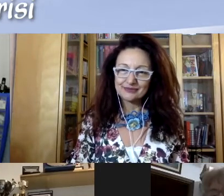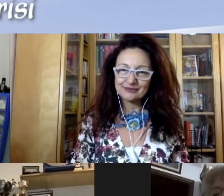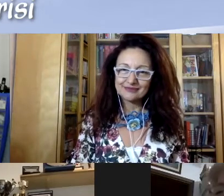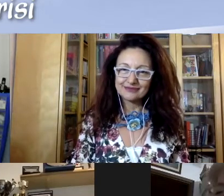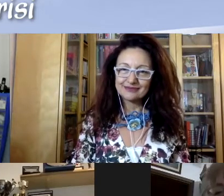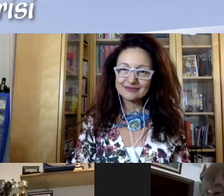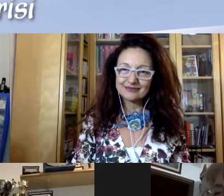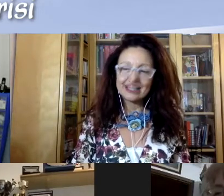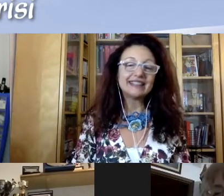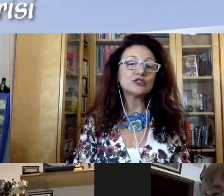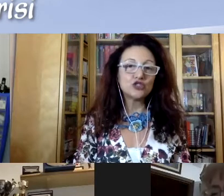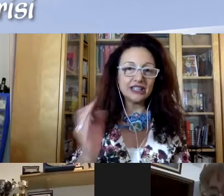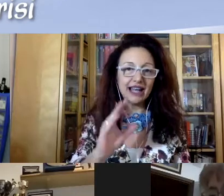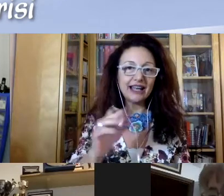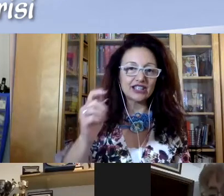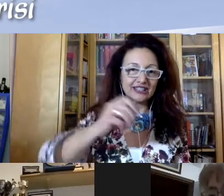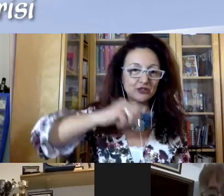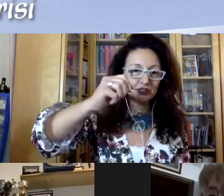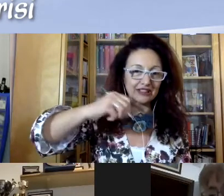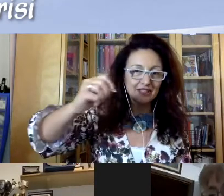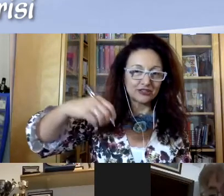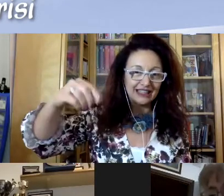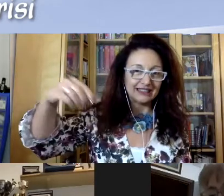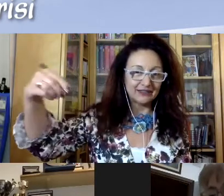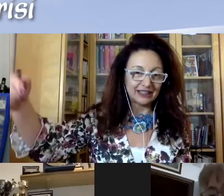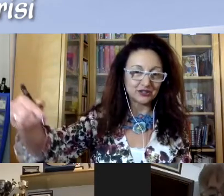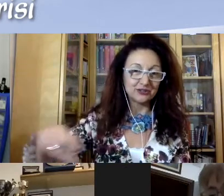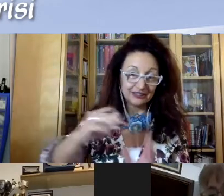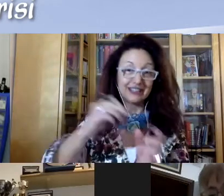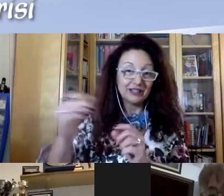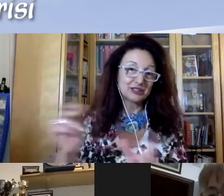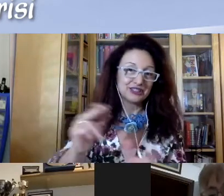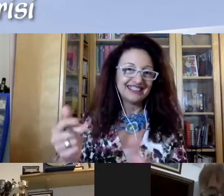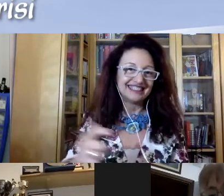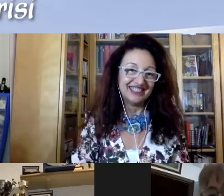marchio di stivali. Adesso gira e c'è scritto di traverso Daniele Traverso.